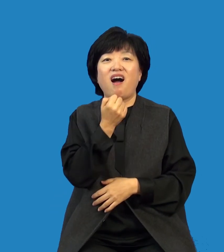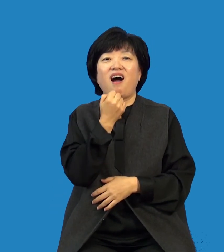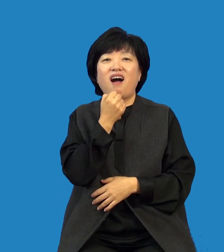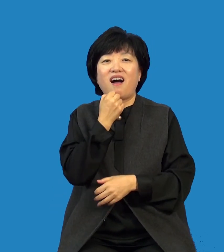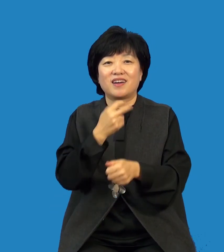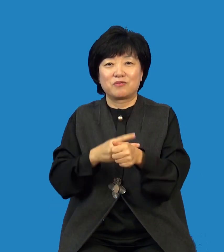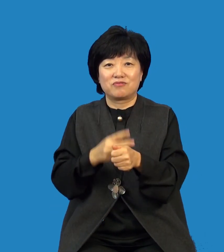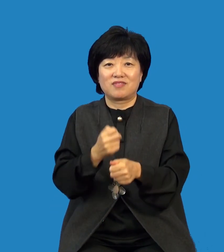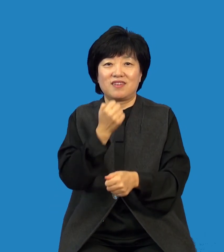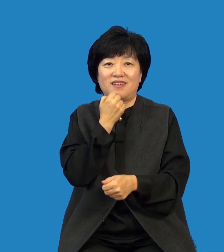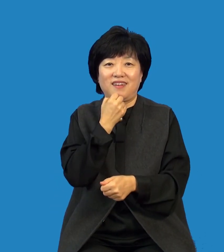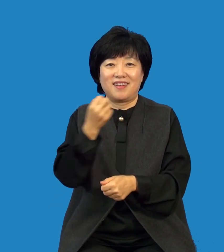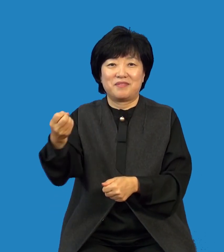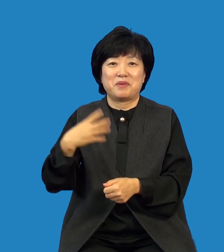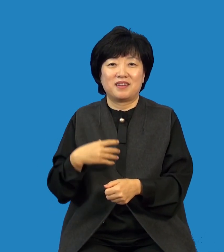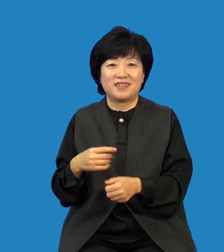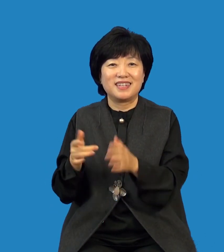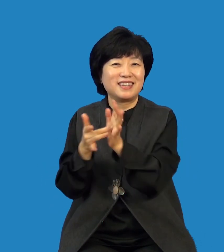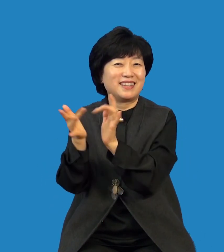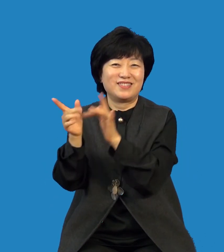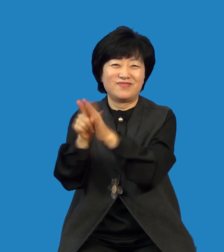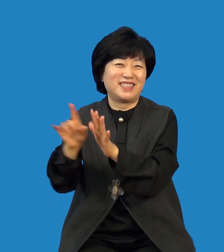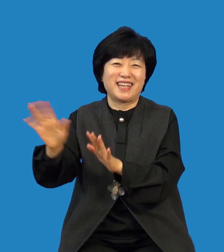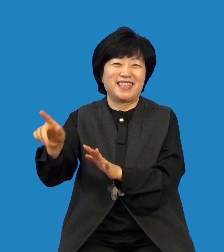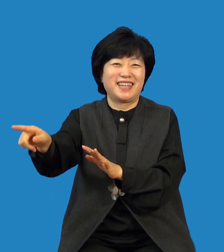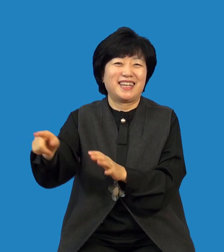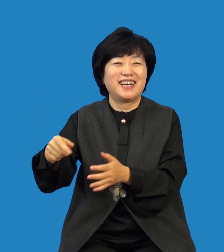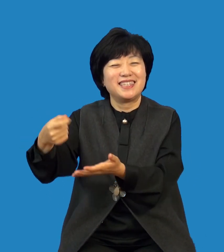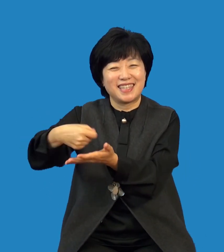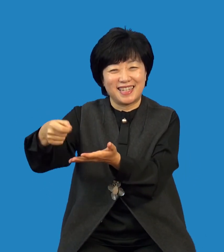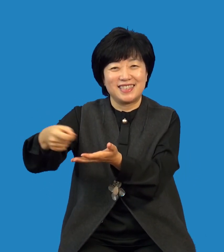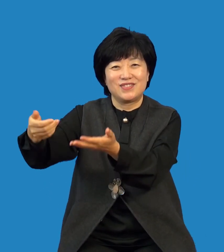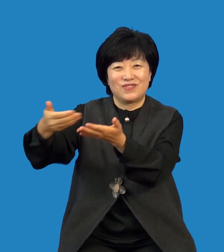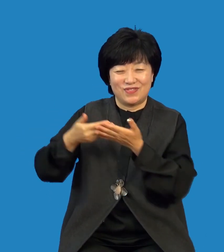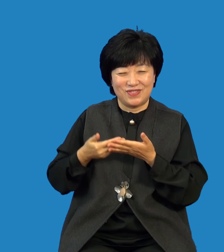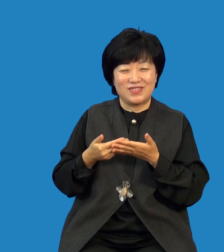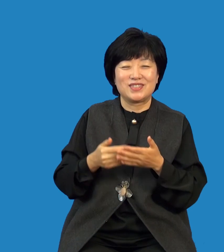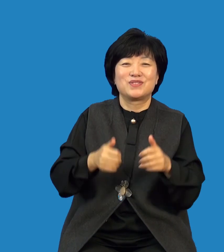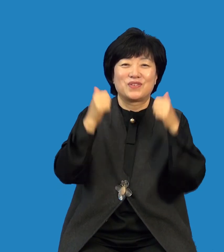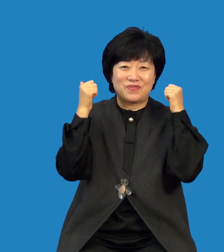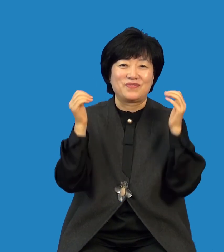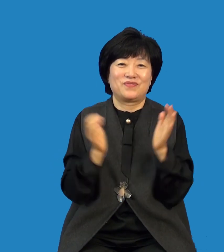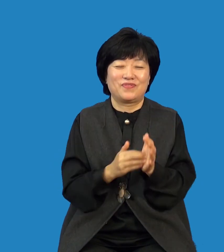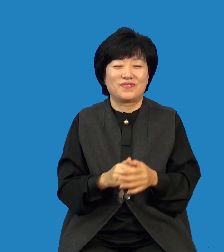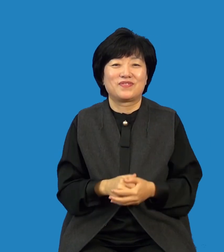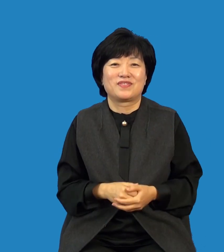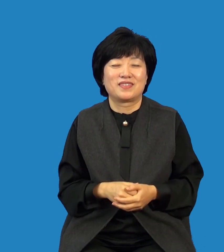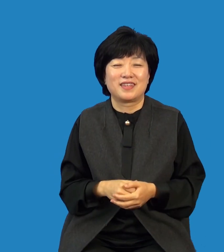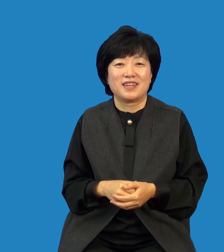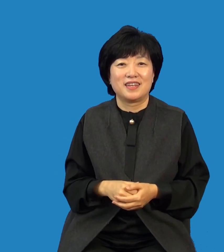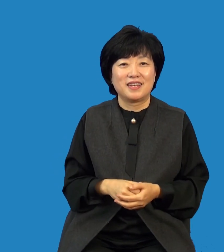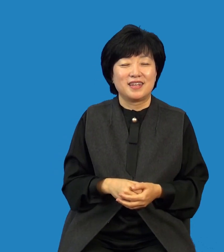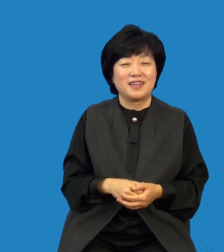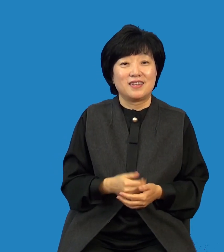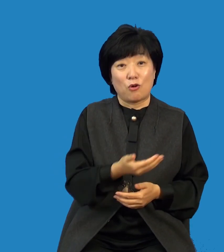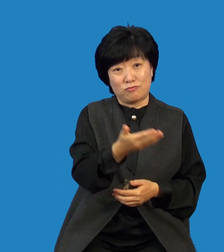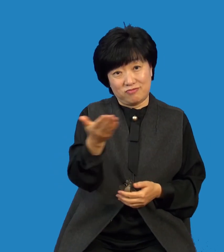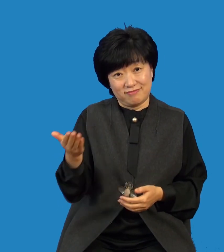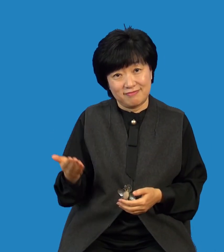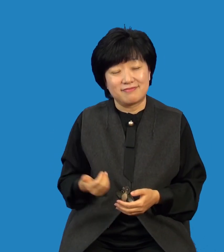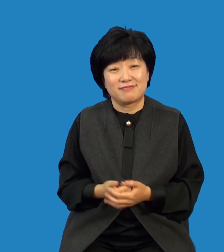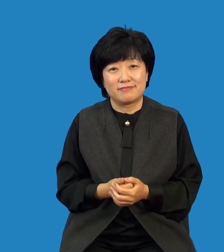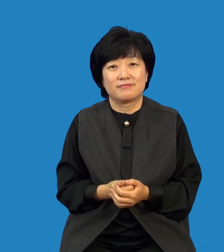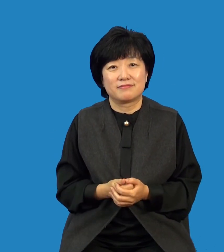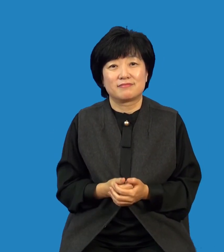알았다고. 근데 아직도 예수 안 믿어요. 그리고 사인해 주더라고, 이렇게 사인을. 여러분,